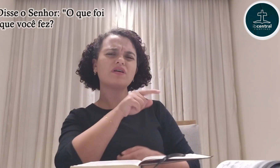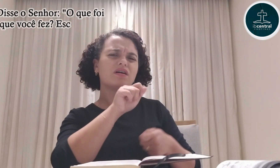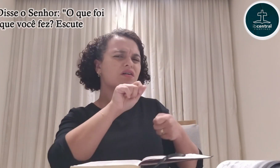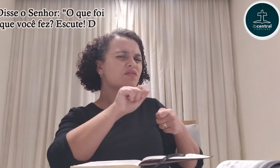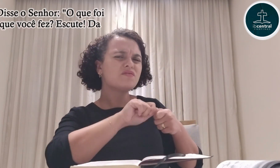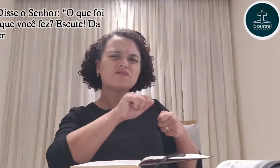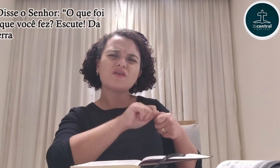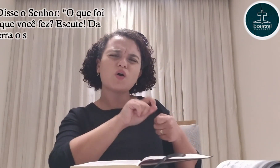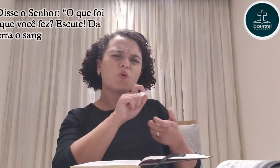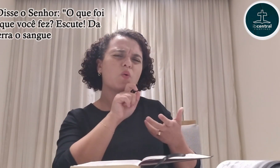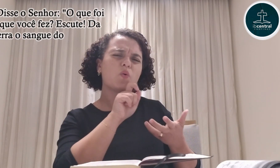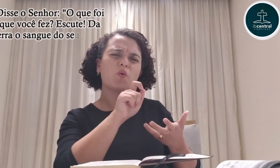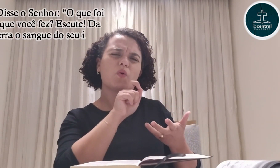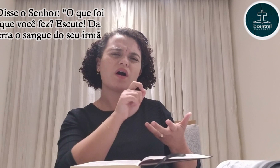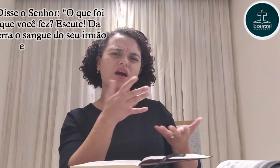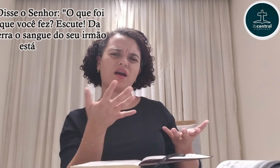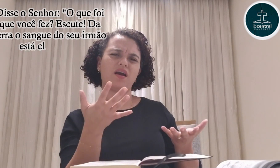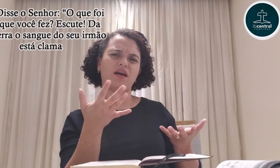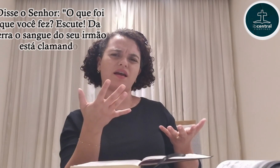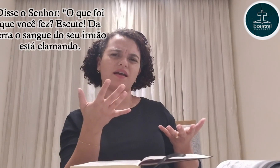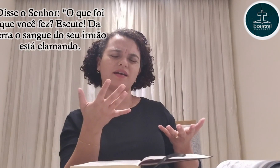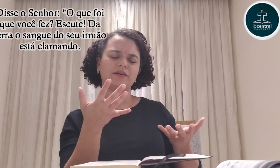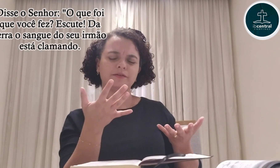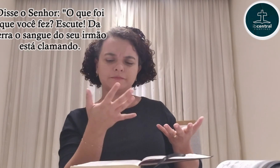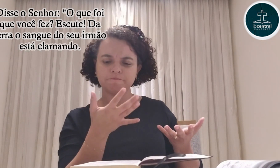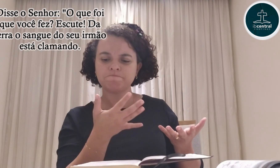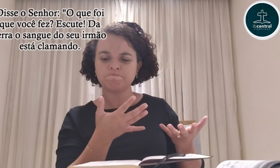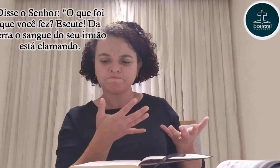Disse o Senhor: O que foi que você fez?